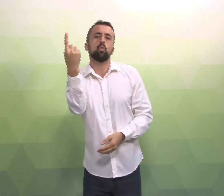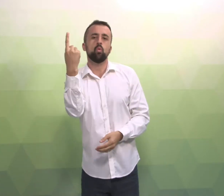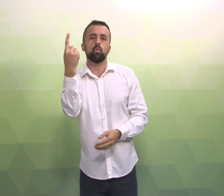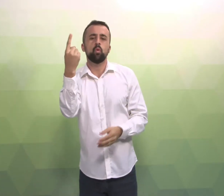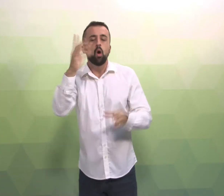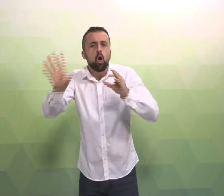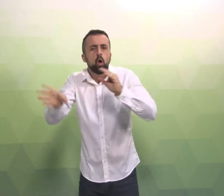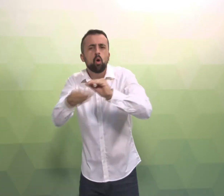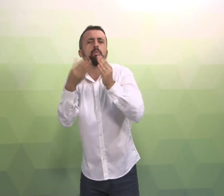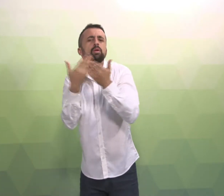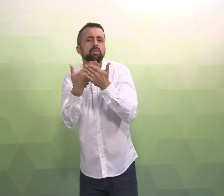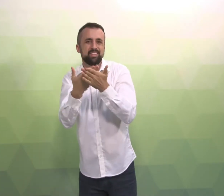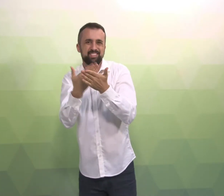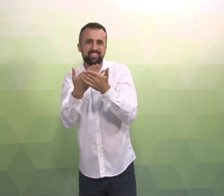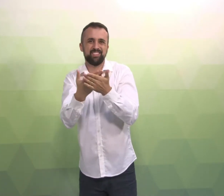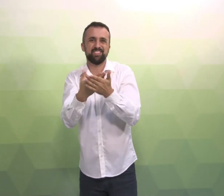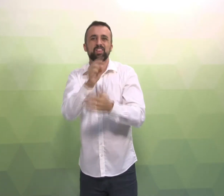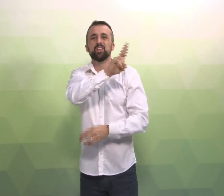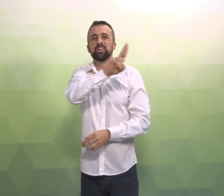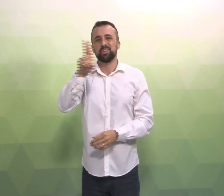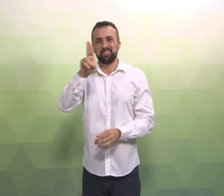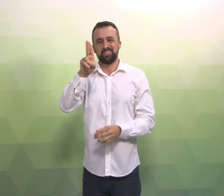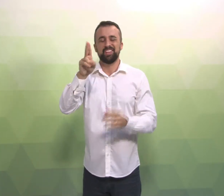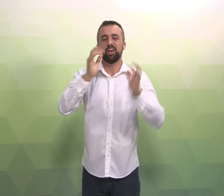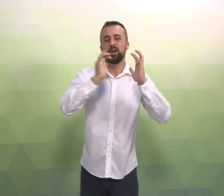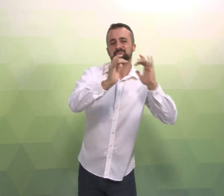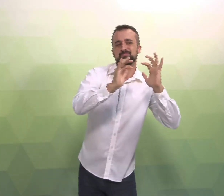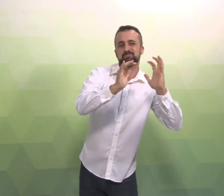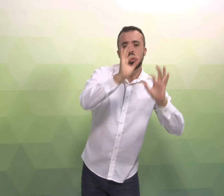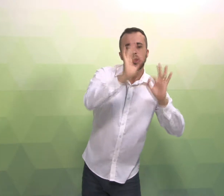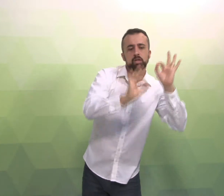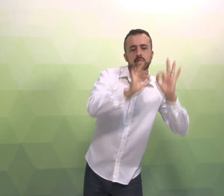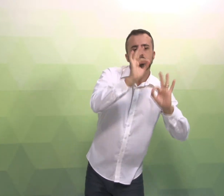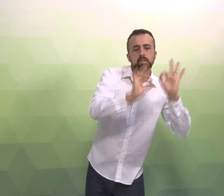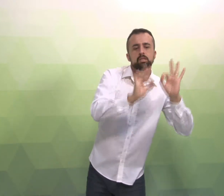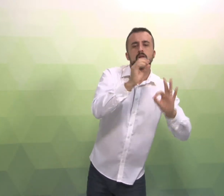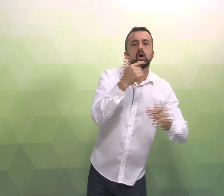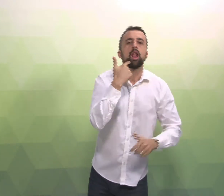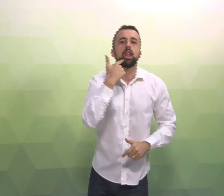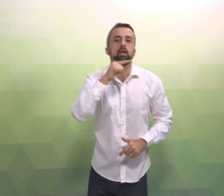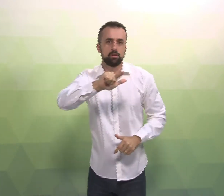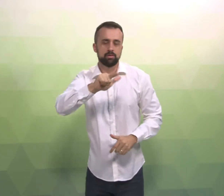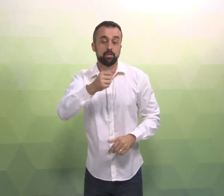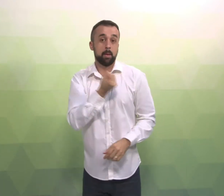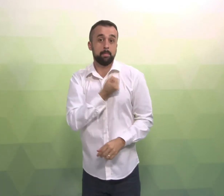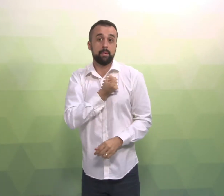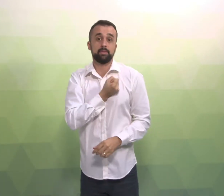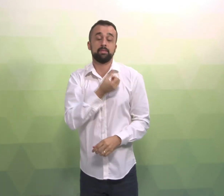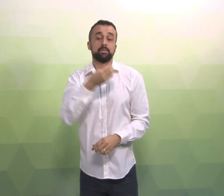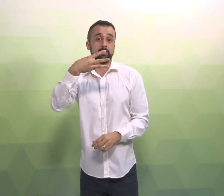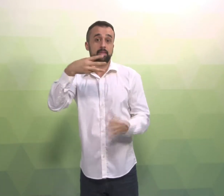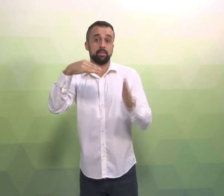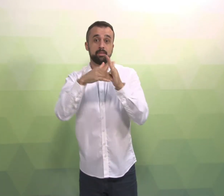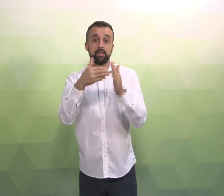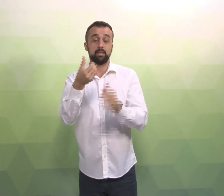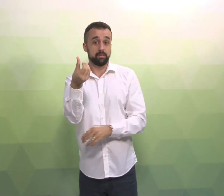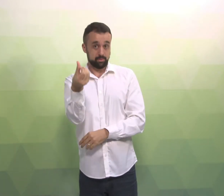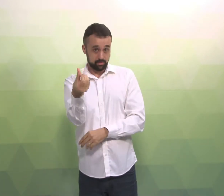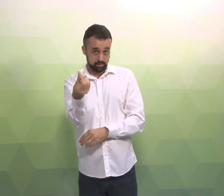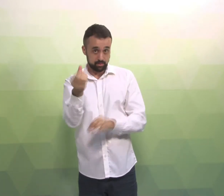didático no primeiro artigo, intitulado Organização Cerebral no Uso da Linguagem,